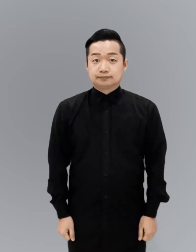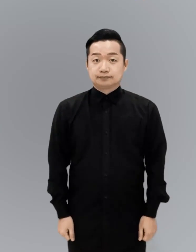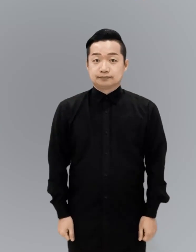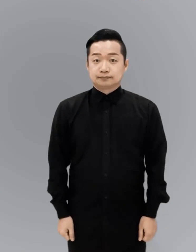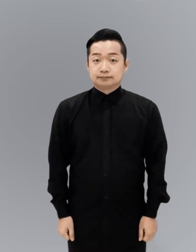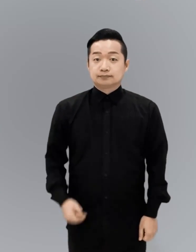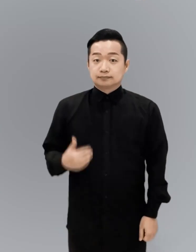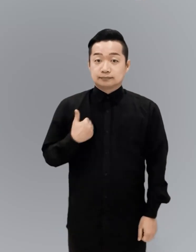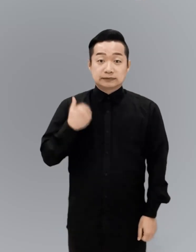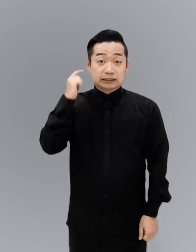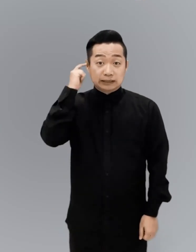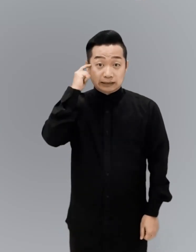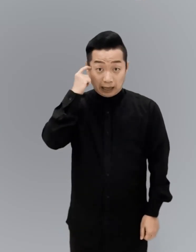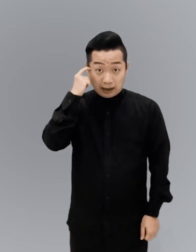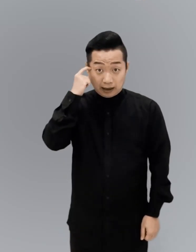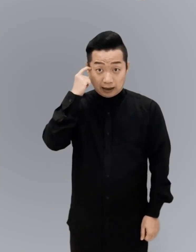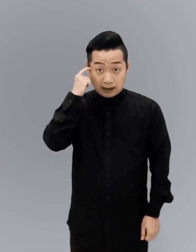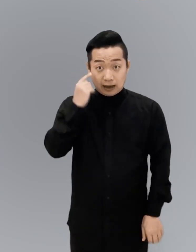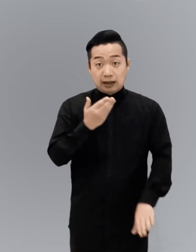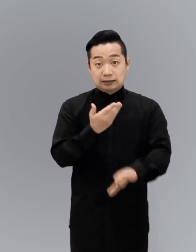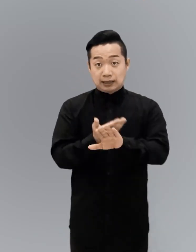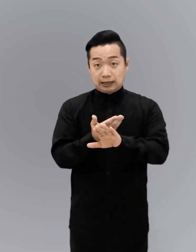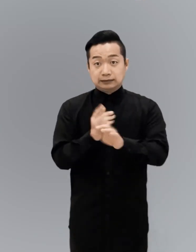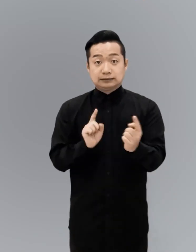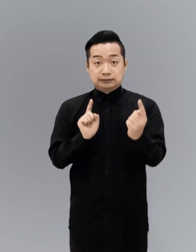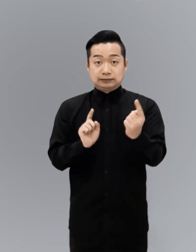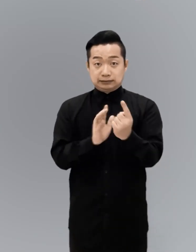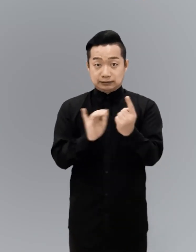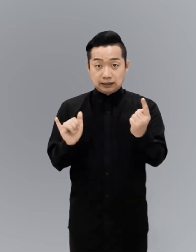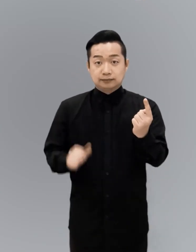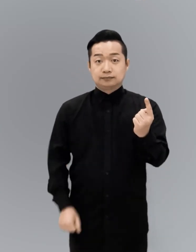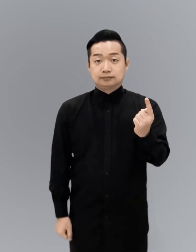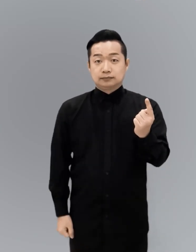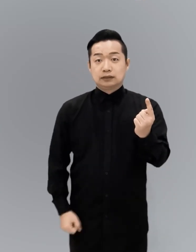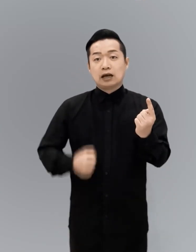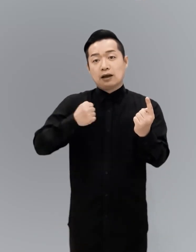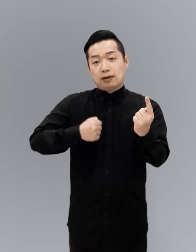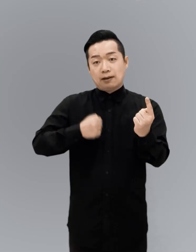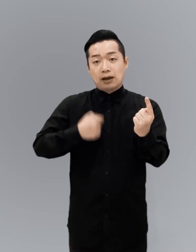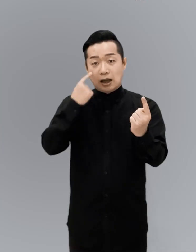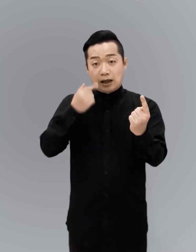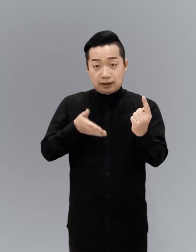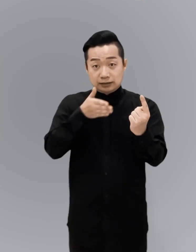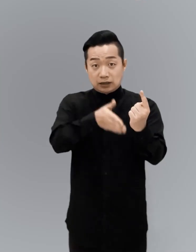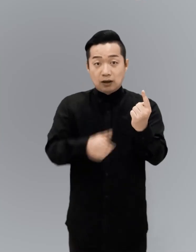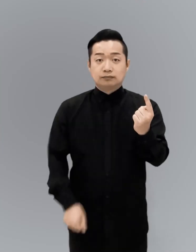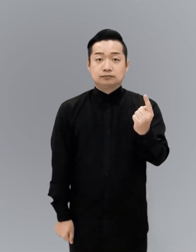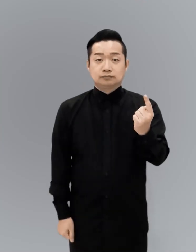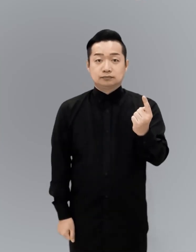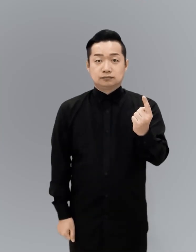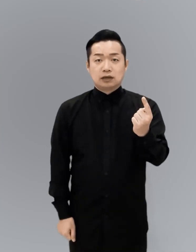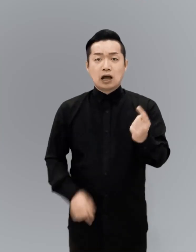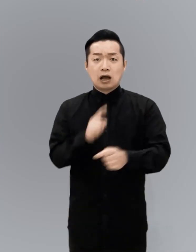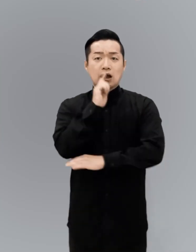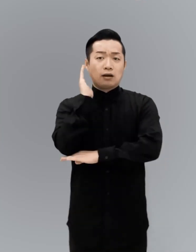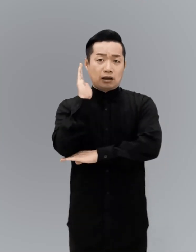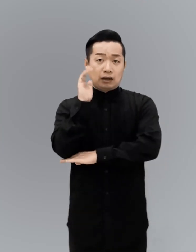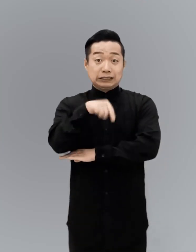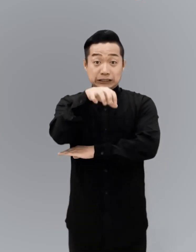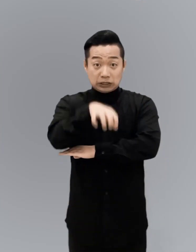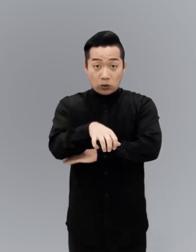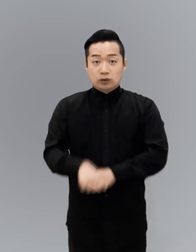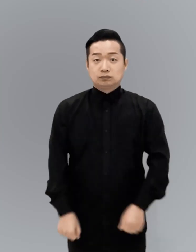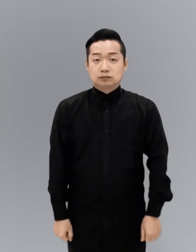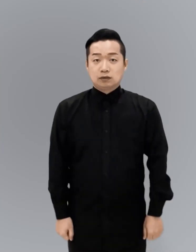하는데요. 그 제가 생각한 것을 다른 상대방한테 그렇게 만들자고 하는 거였어요. 근데 말을